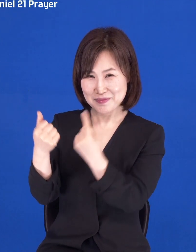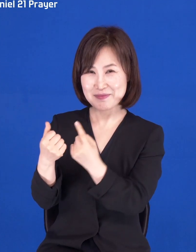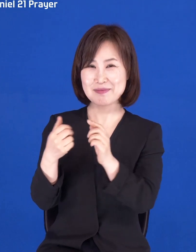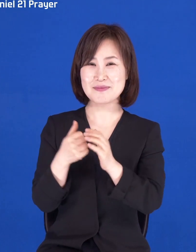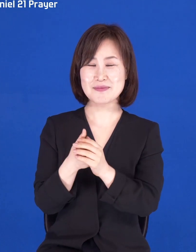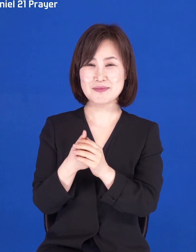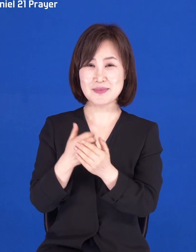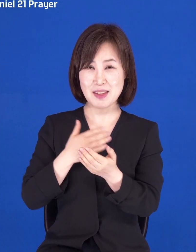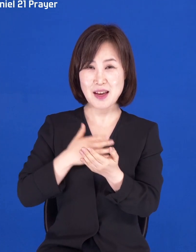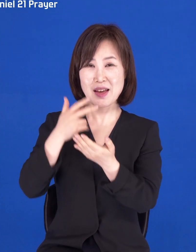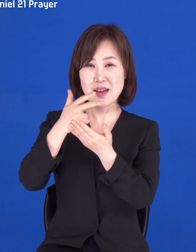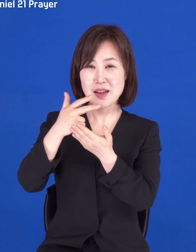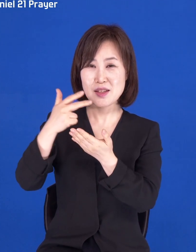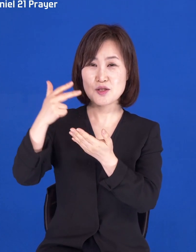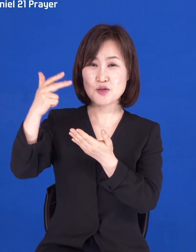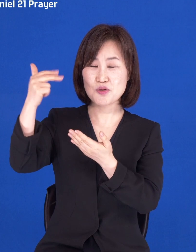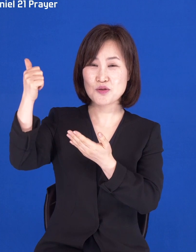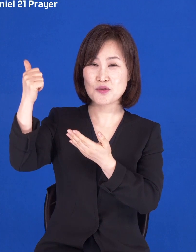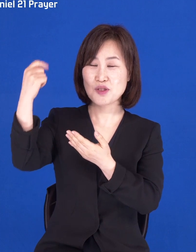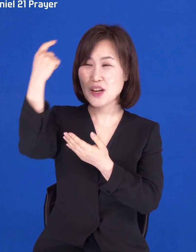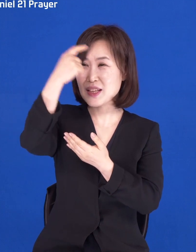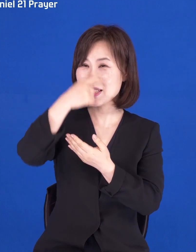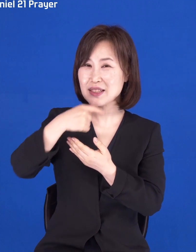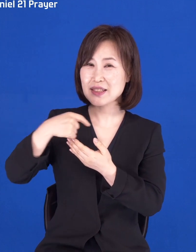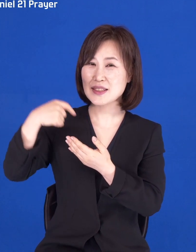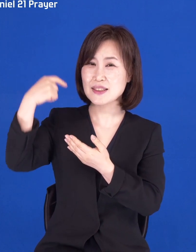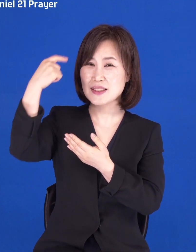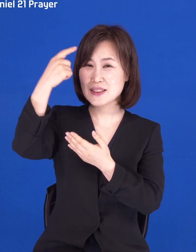가오리다 내 주